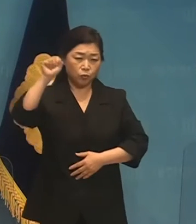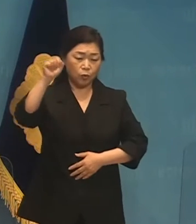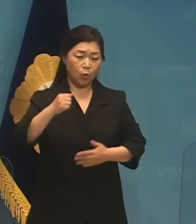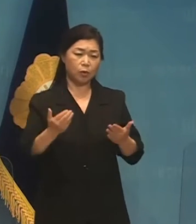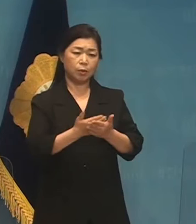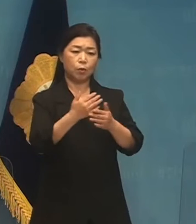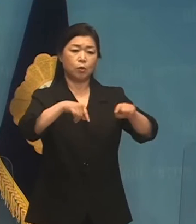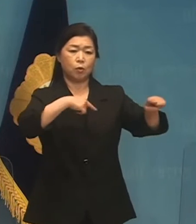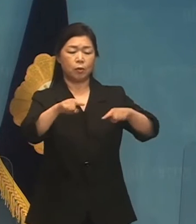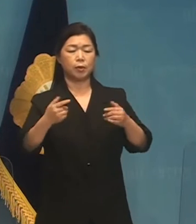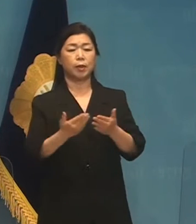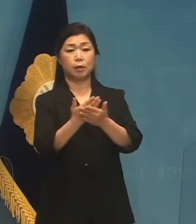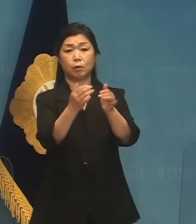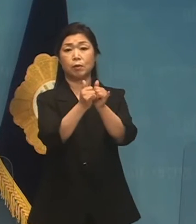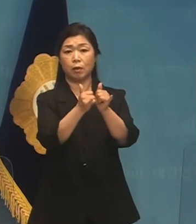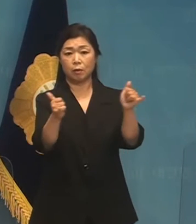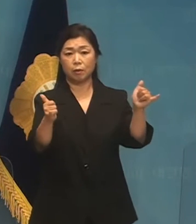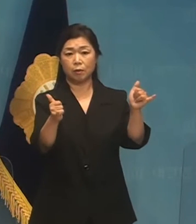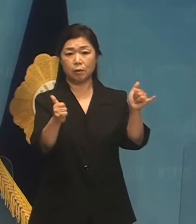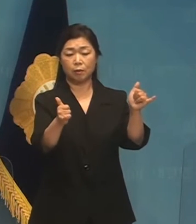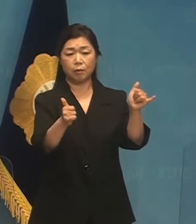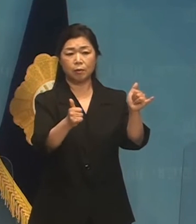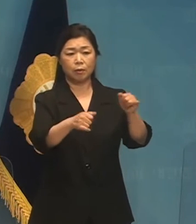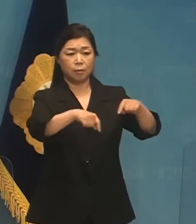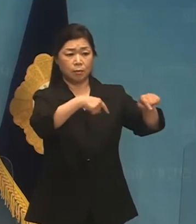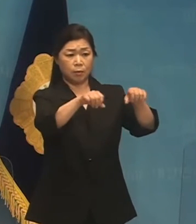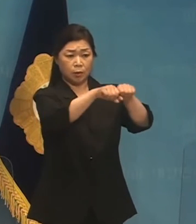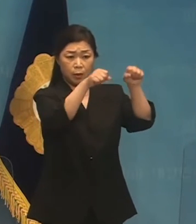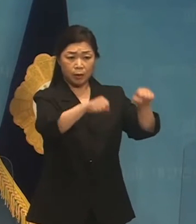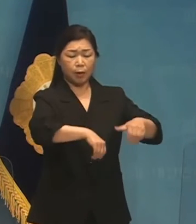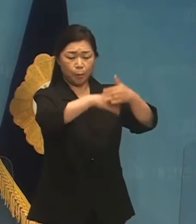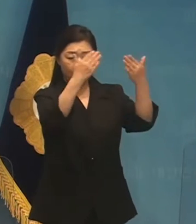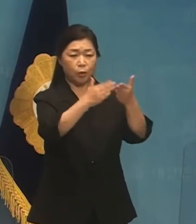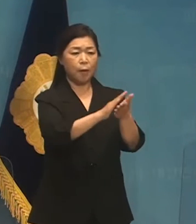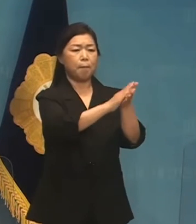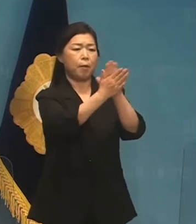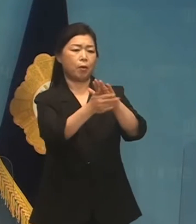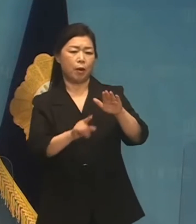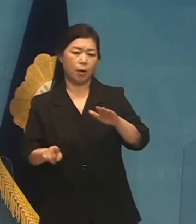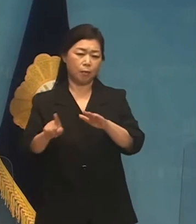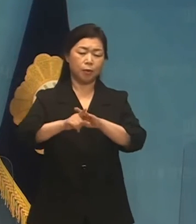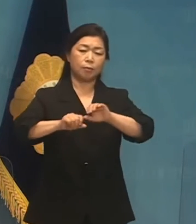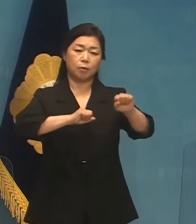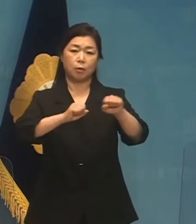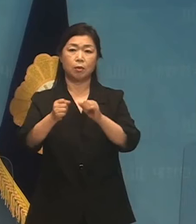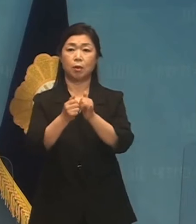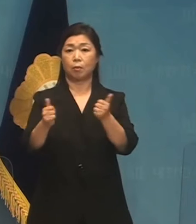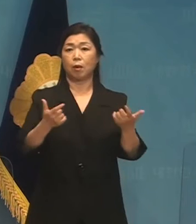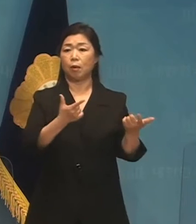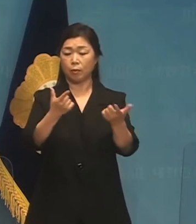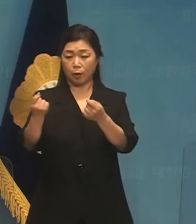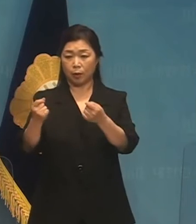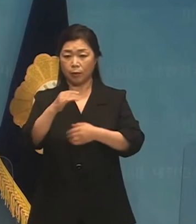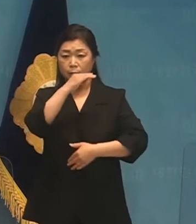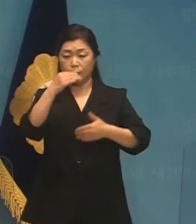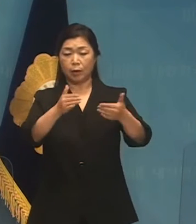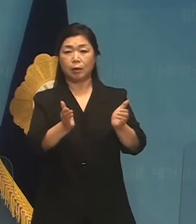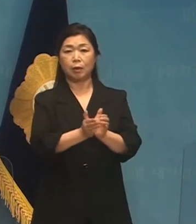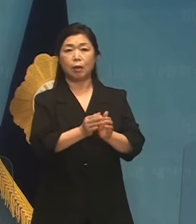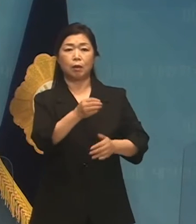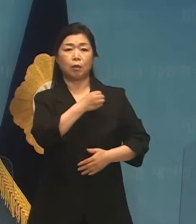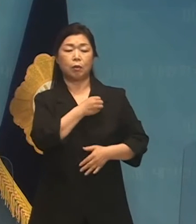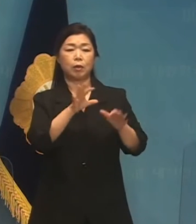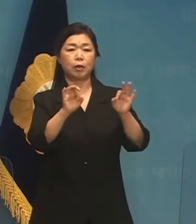진보정치의 개척자들, 체제의 모든 변화에 앞장서는 사람들과 함께 저 정의당